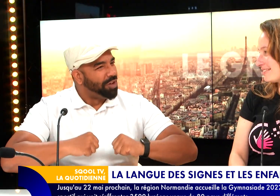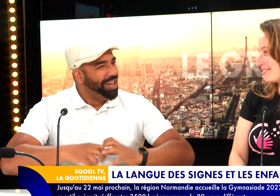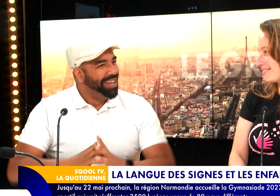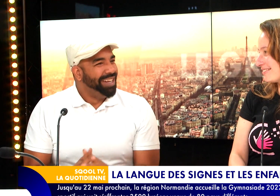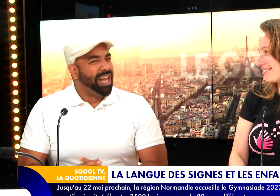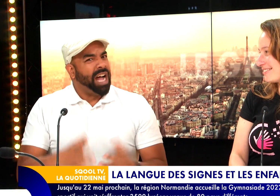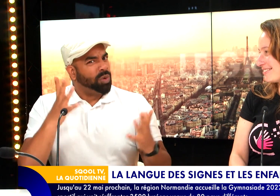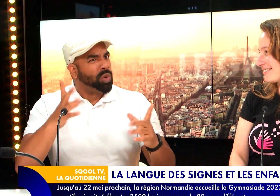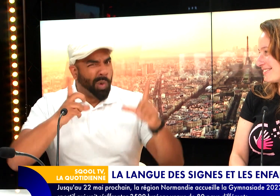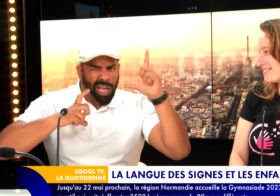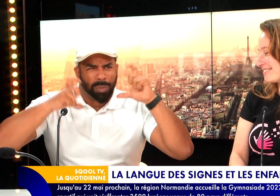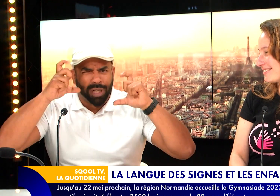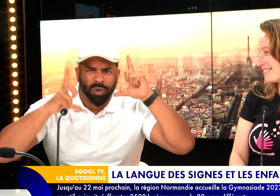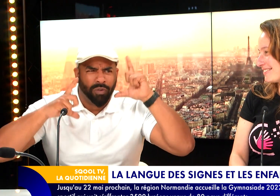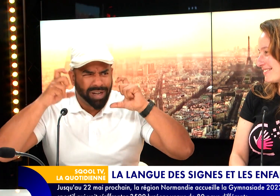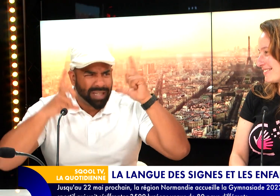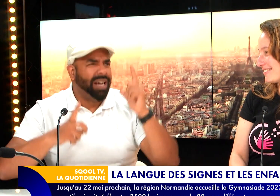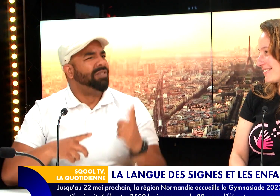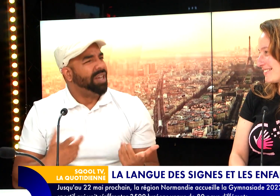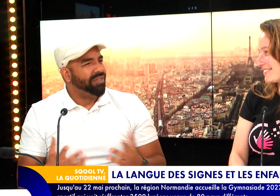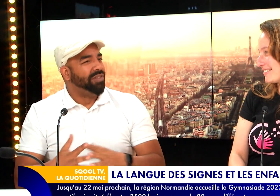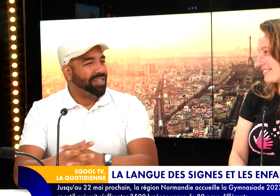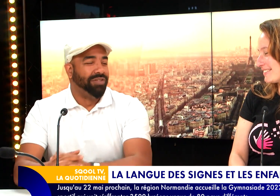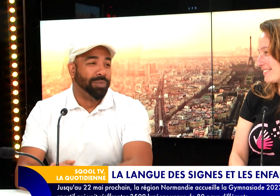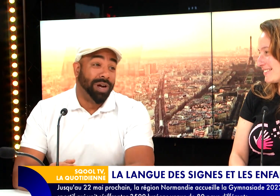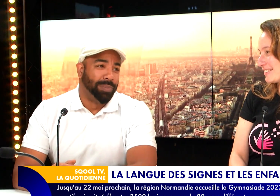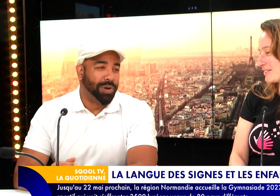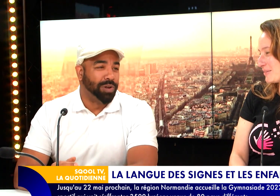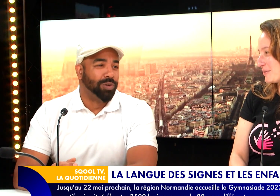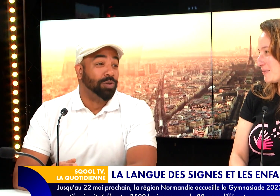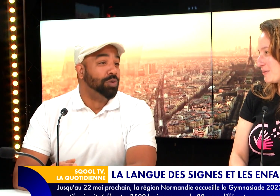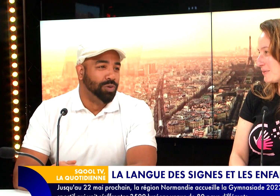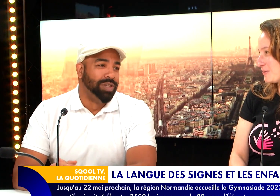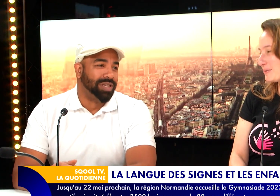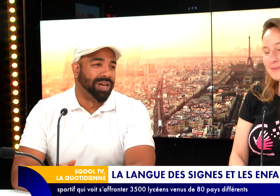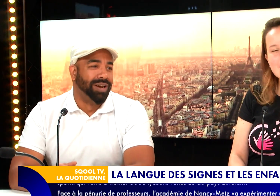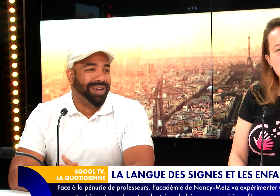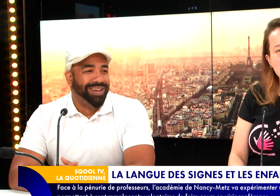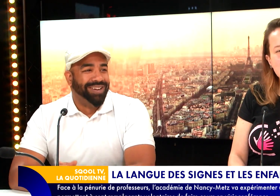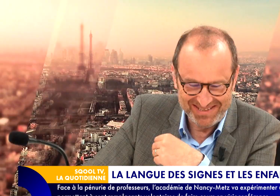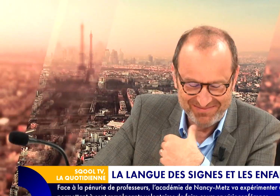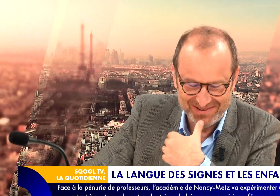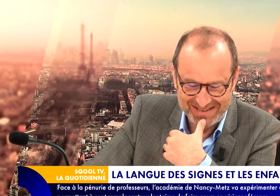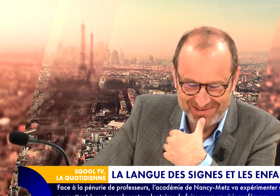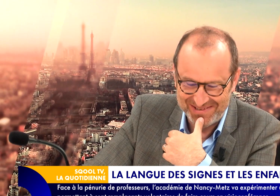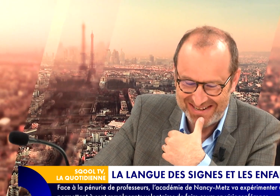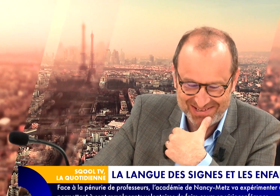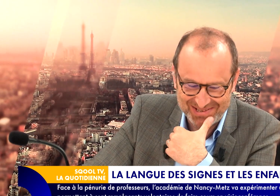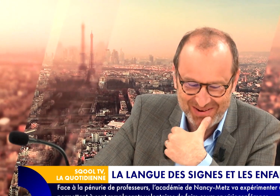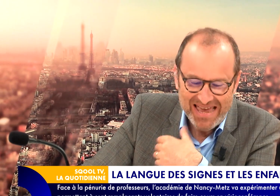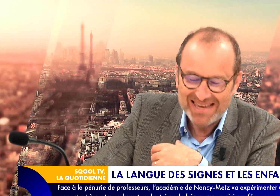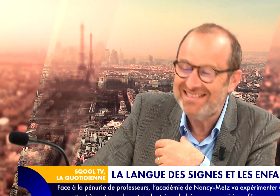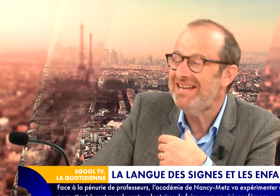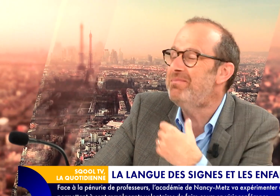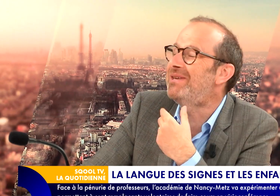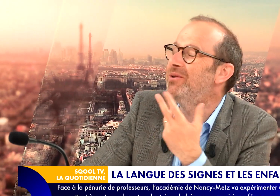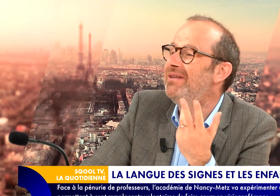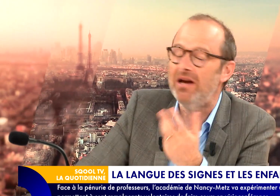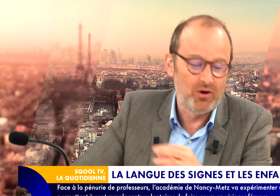énervée. Attention, expression faciale. Voilà, c'était vraiment important de le faire. Il y a un côté obsessionnel, effectivement, là-dessus, sur la chanson. Quelles seraient les priorités? Alors, en